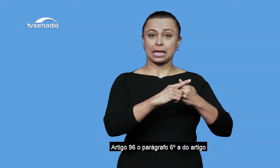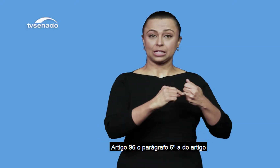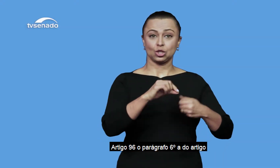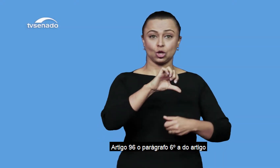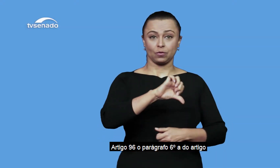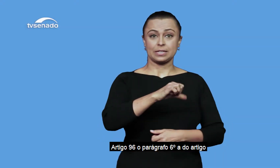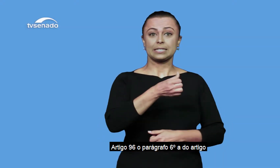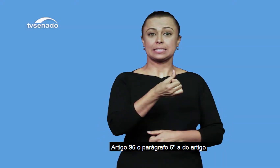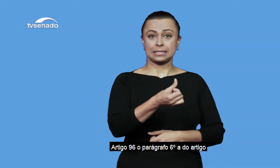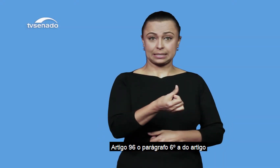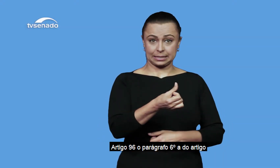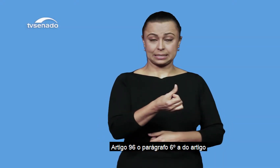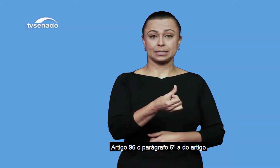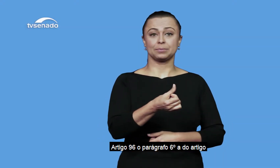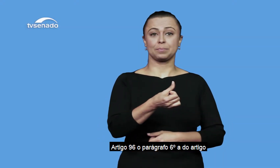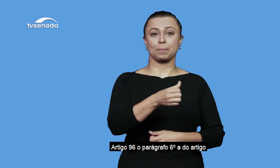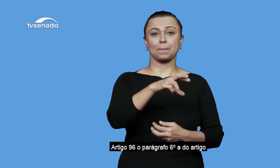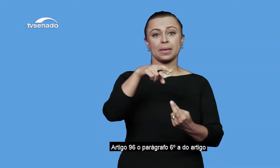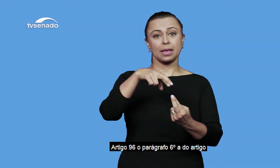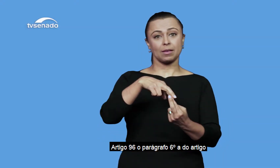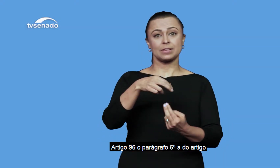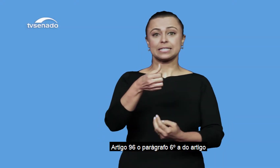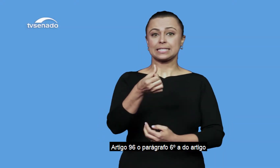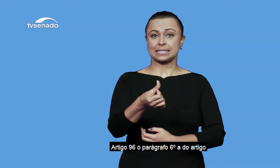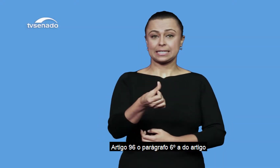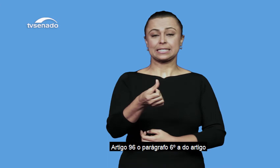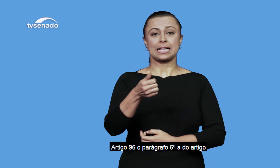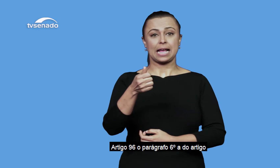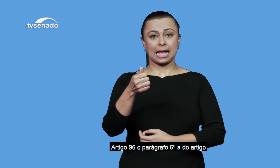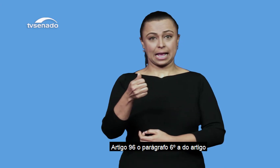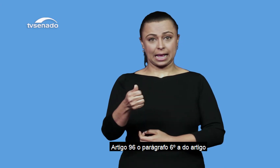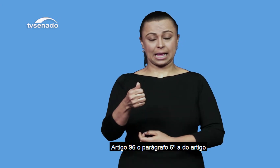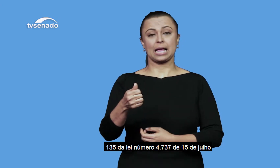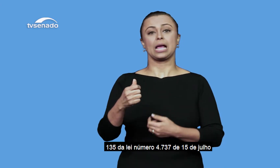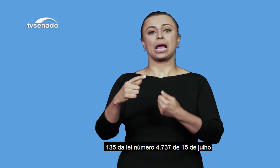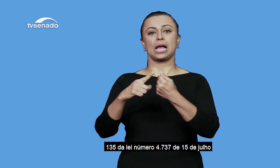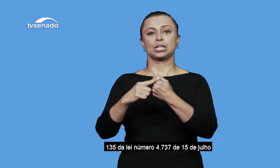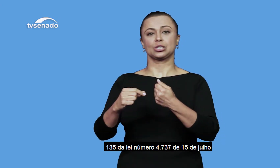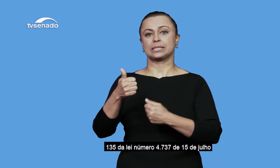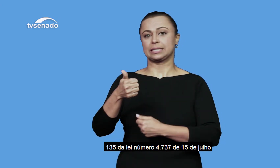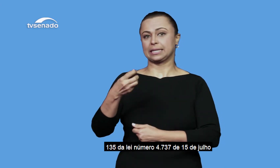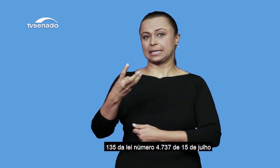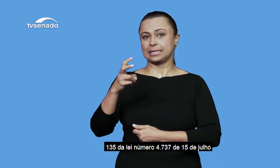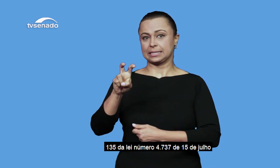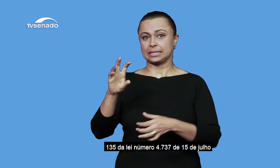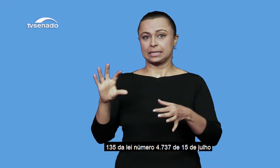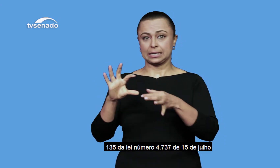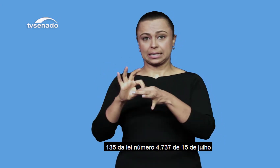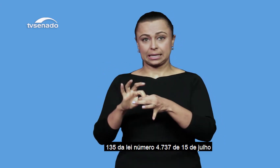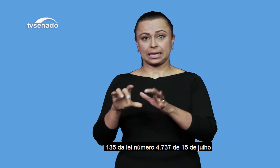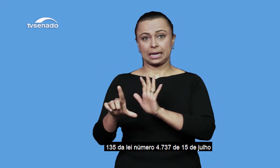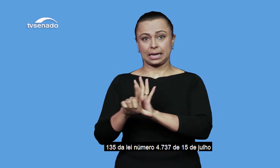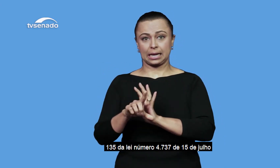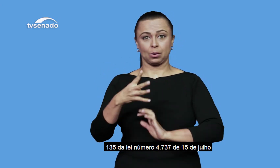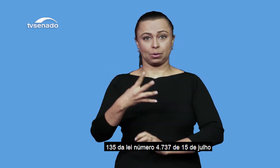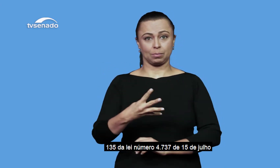96 o parágrafo 6º a do artigo 135 da lei número